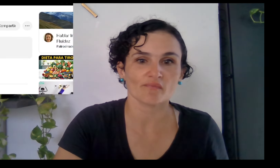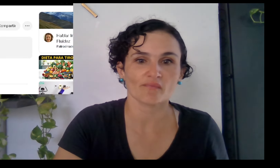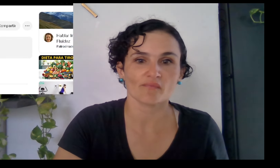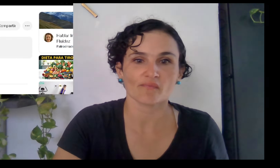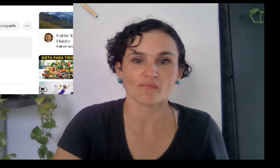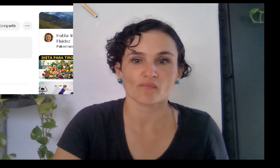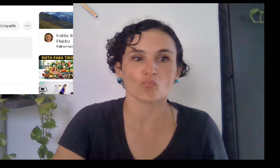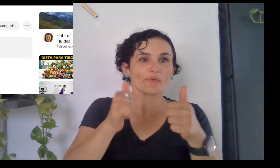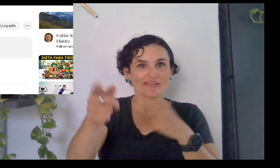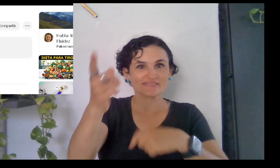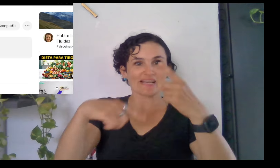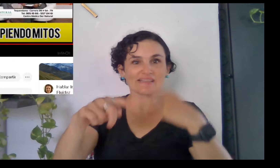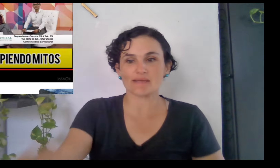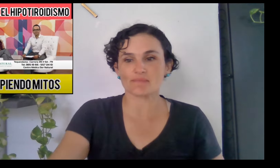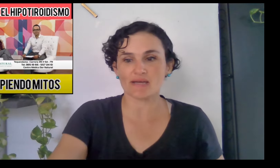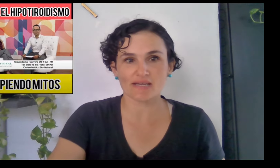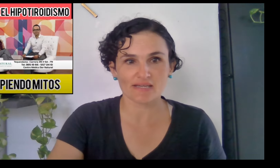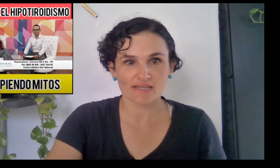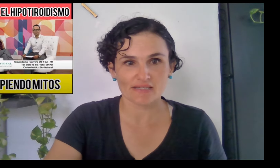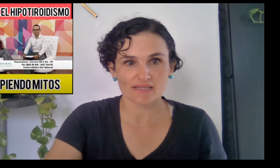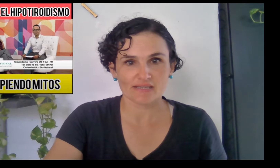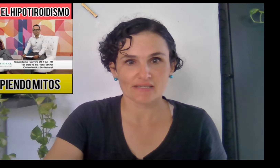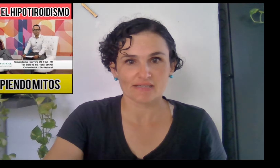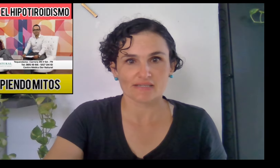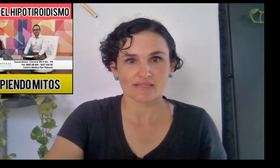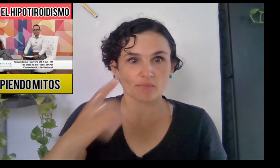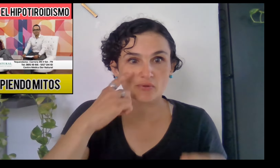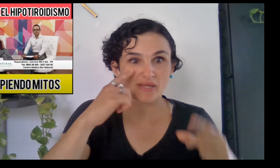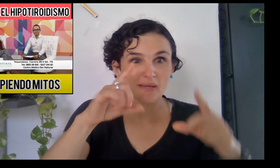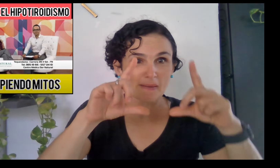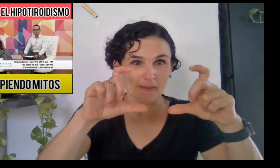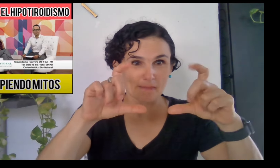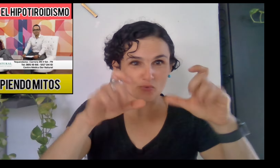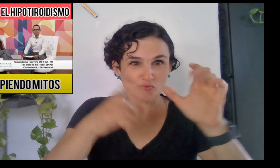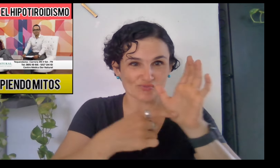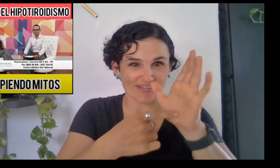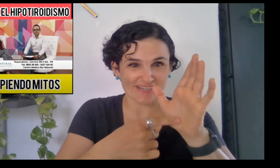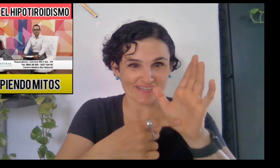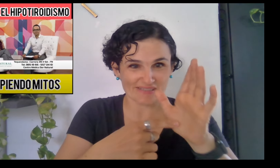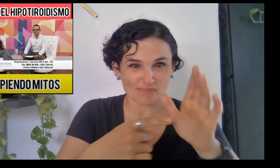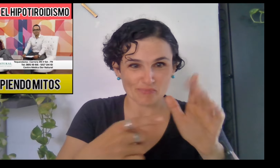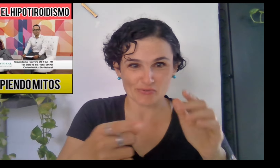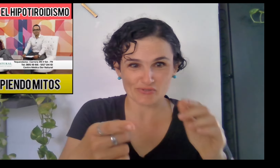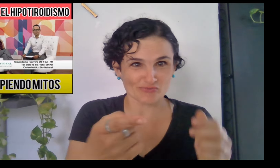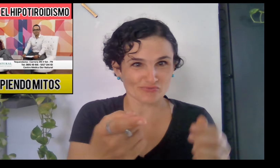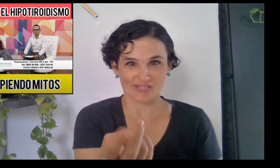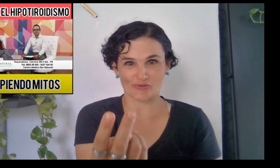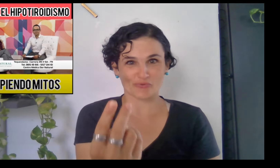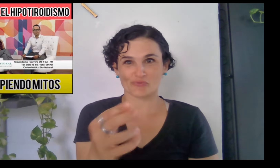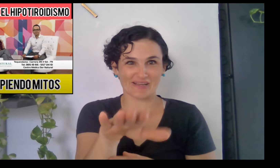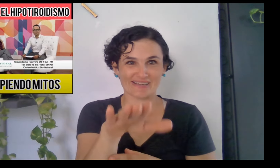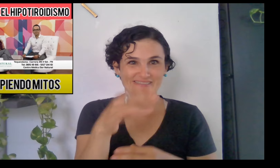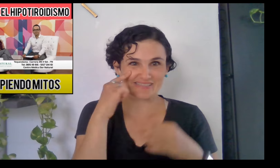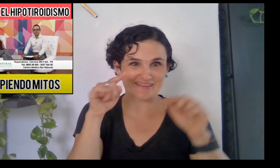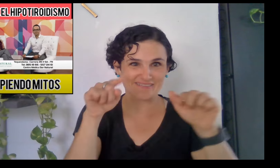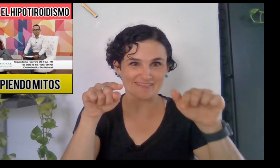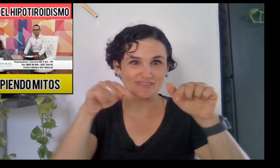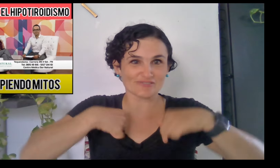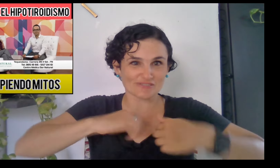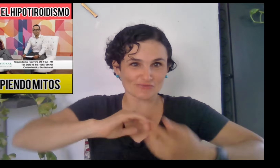Bueno, ese era el tema. Les voy a mostrar porque ustedes no alcanzan a ver. Yo